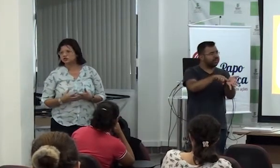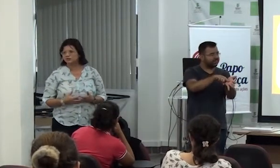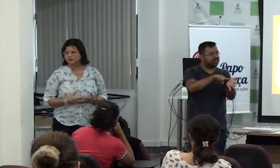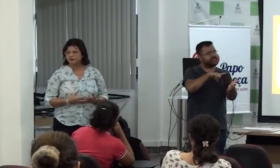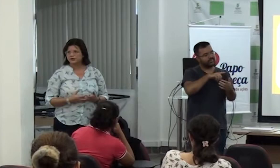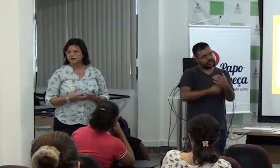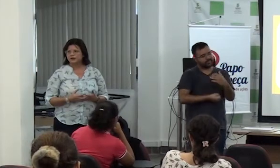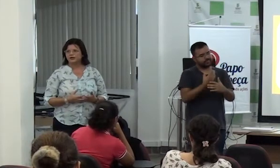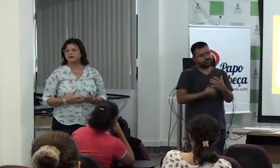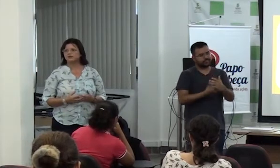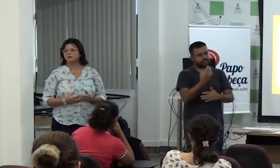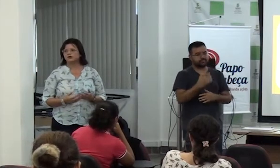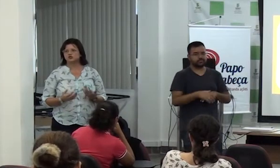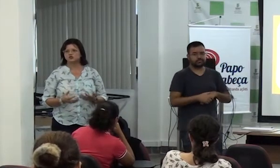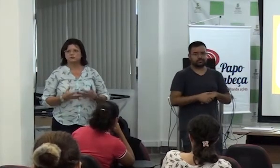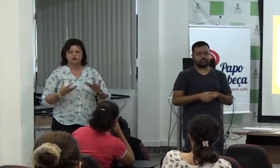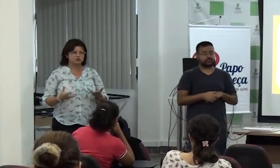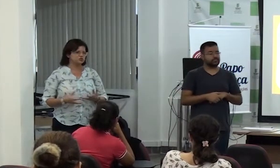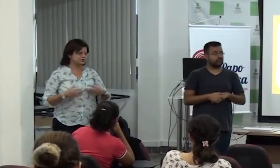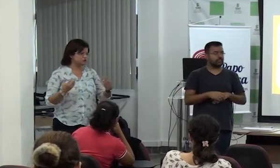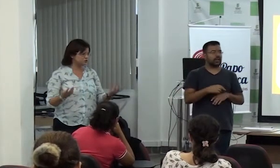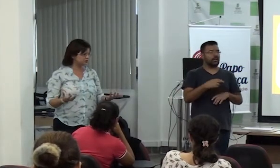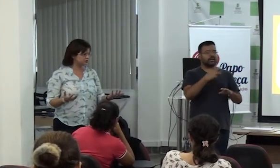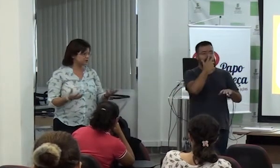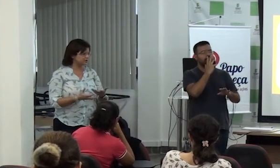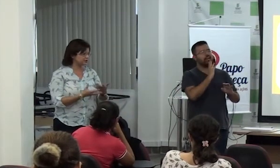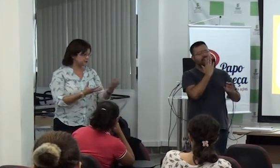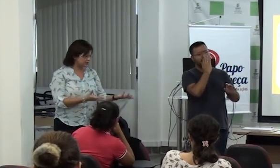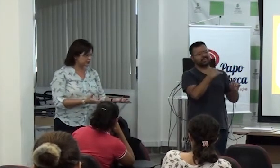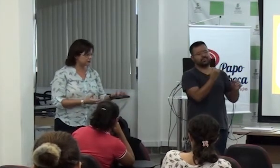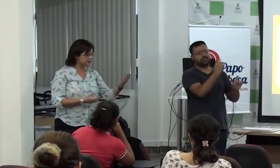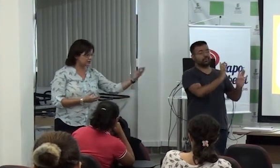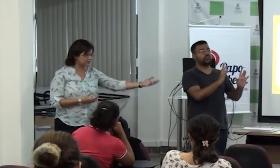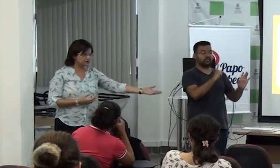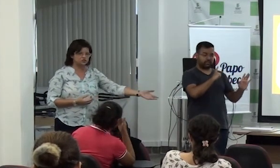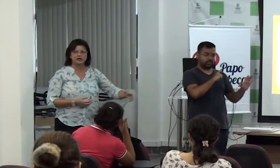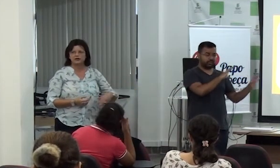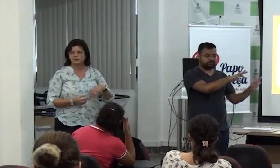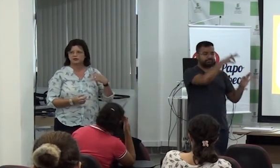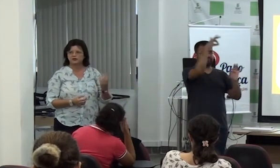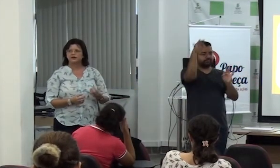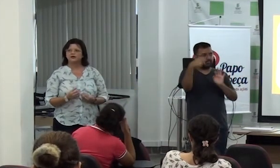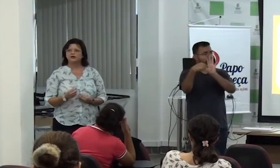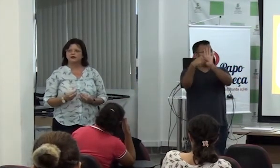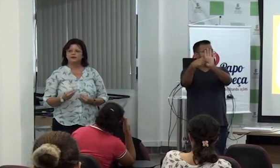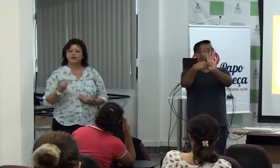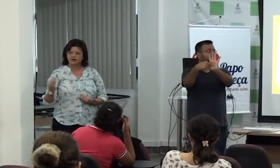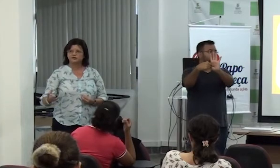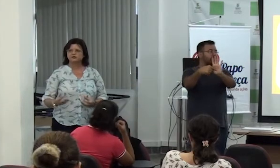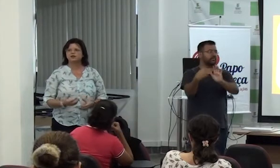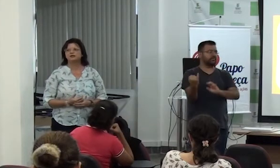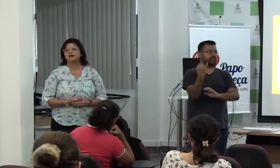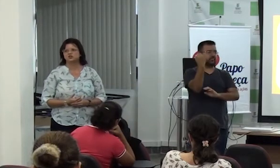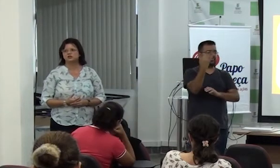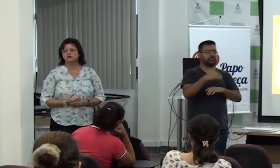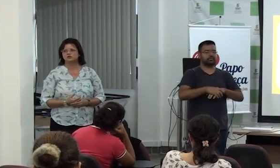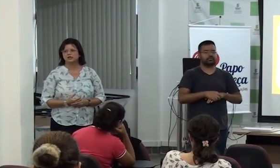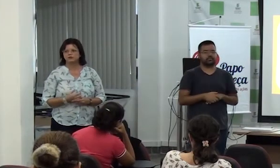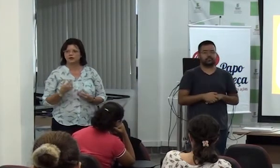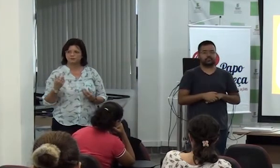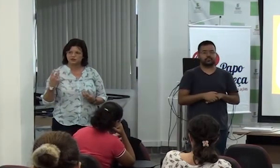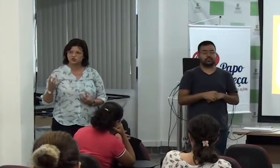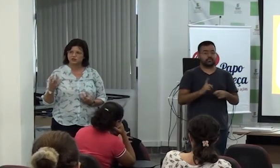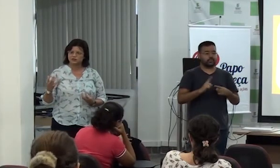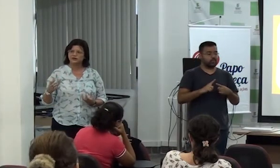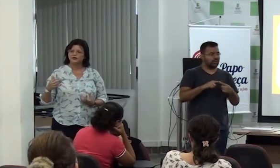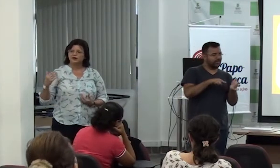produção científica, né? Então, a gente não pode deixar essas coisas sem dar destaque, né, dar visibilidade a isso, né,